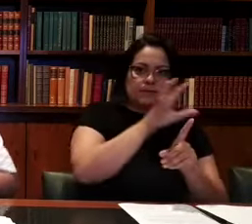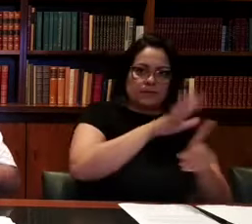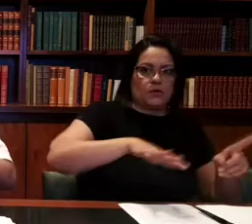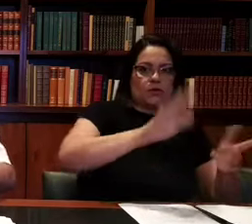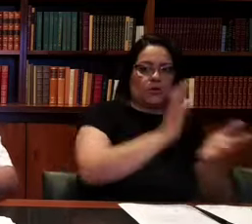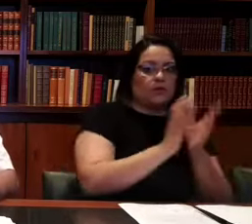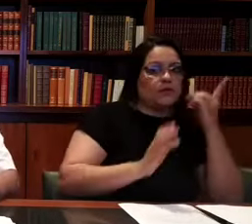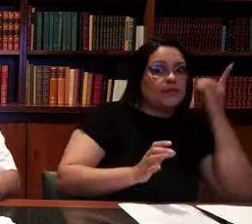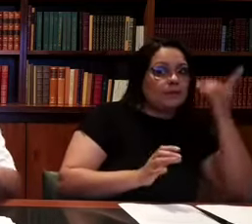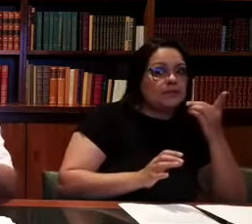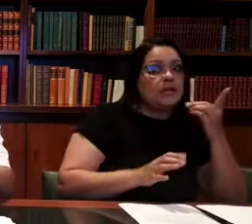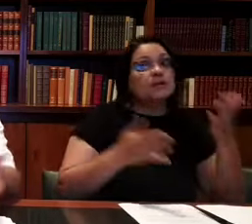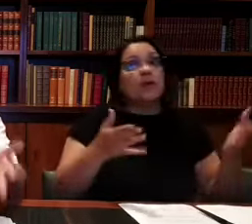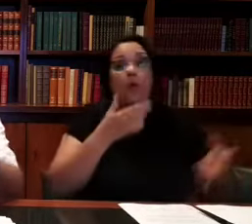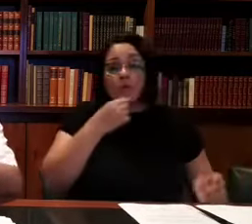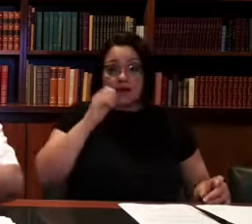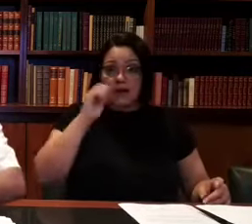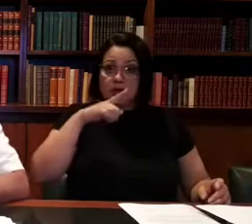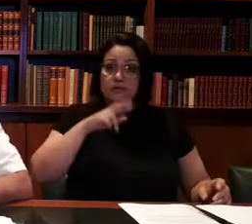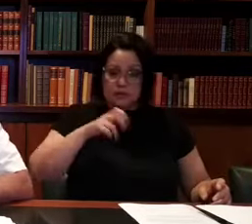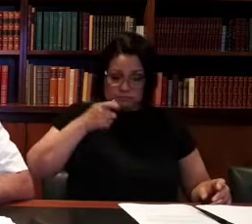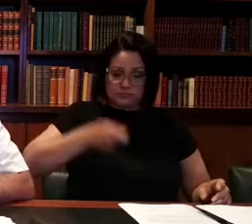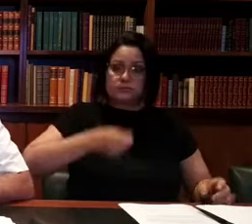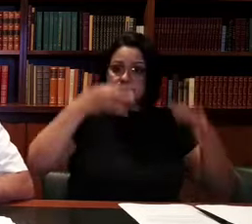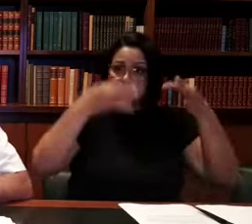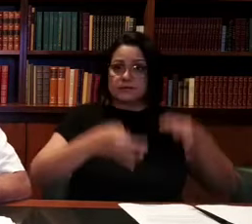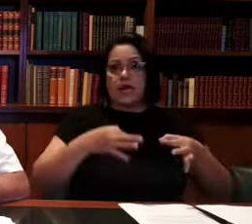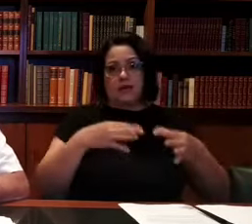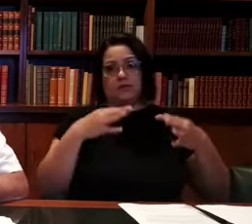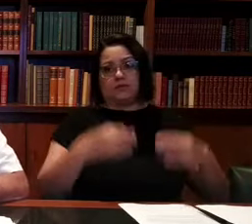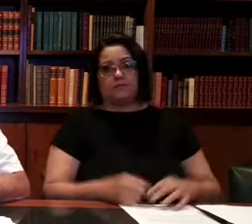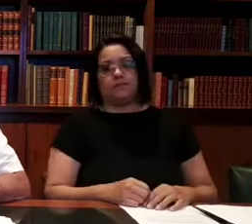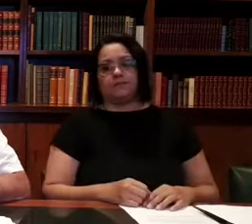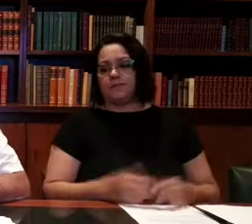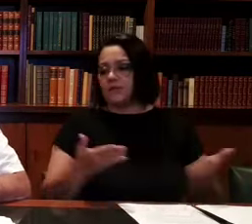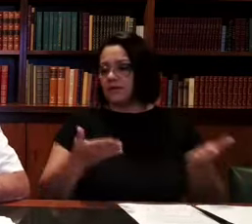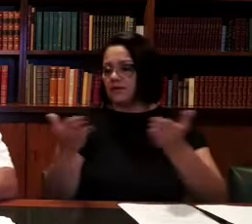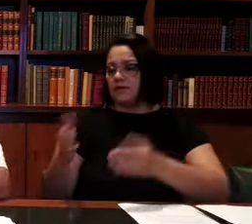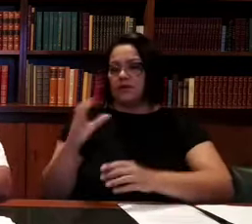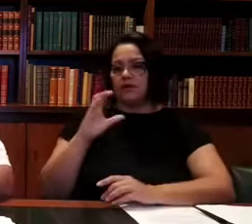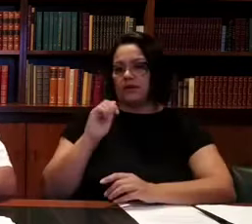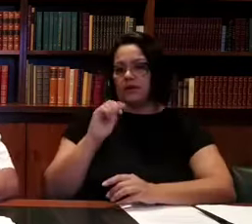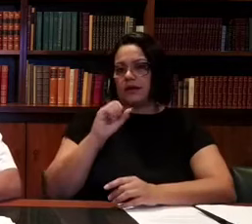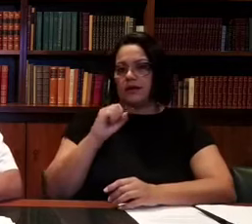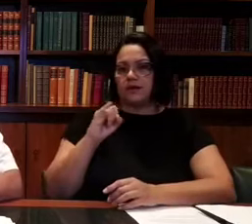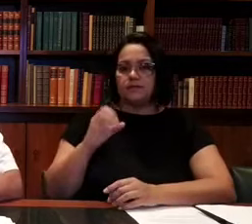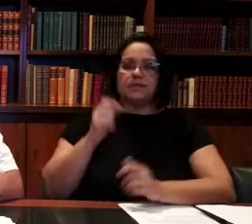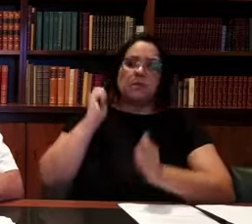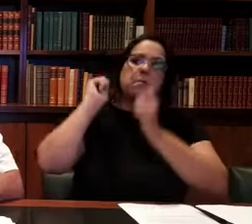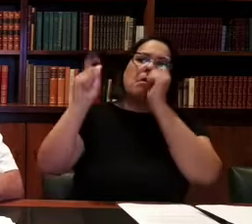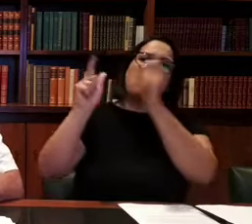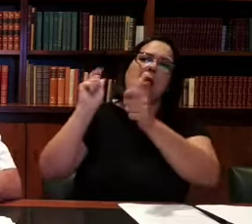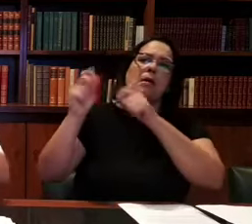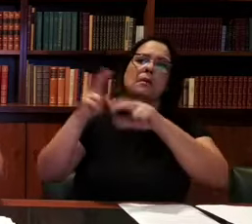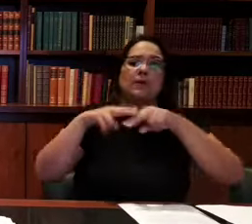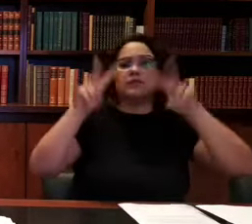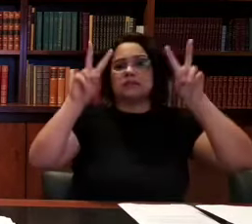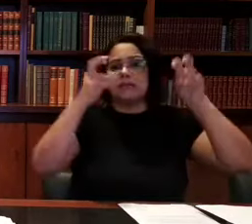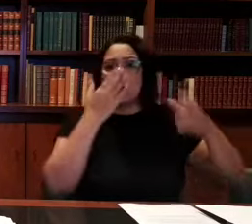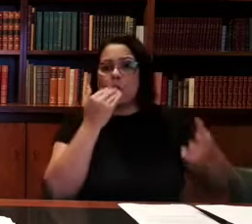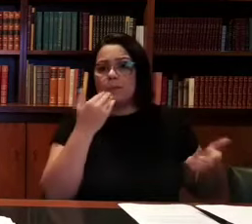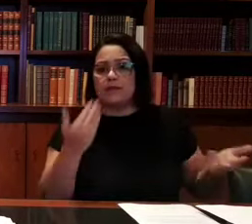então André feito a coisa certa e agora aqui por exemplo aqui o os embargador Cássio né apanha para o coração do cardápio